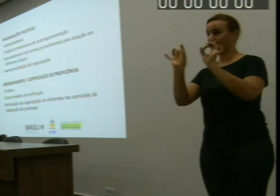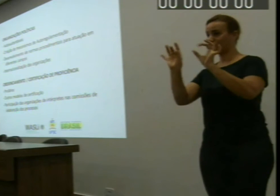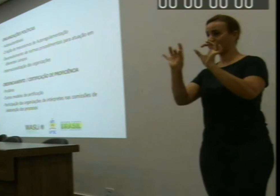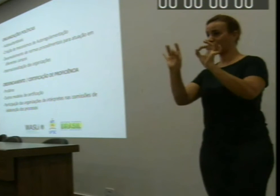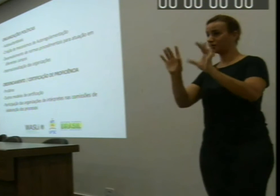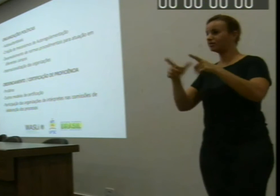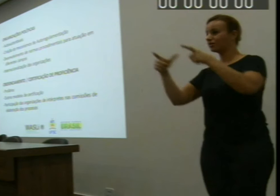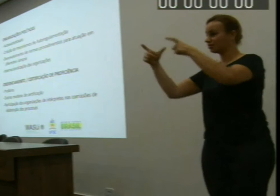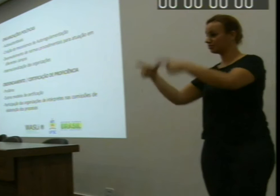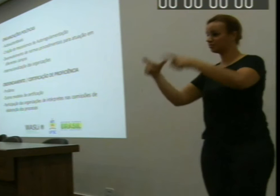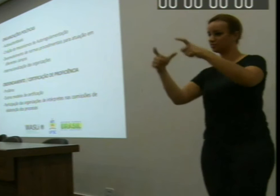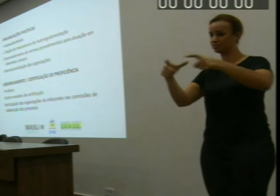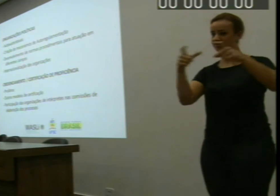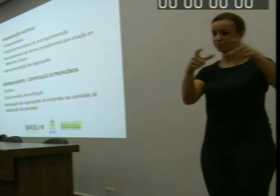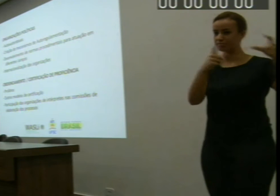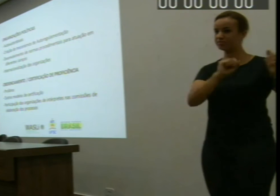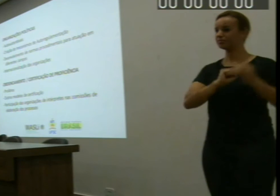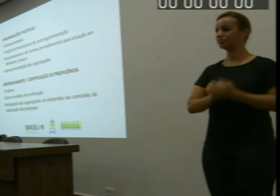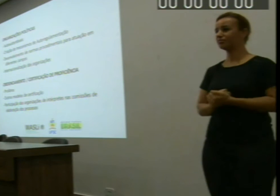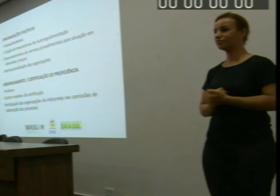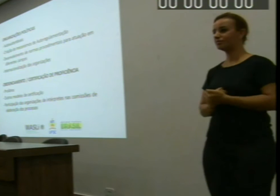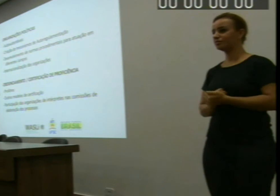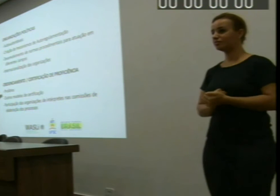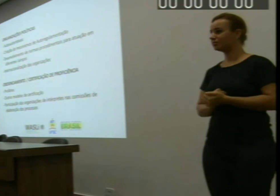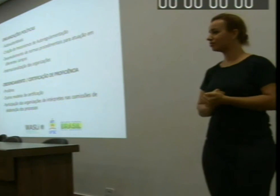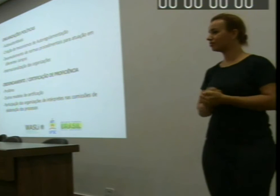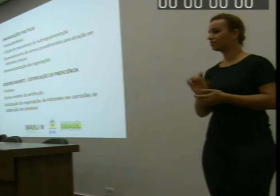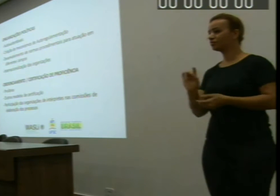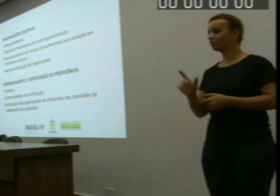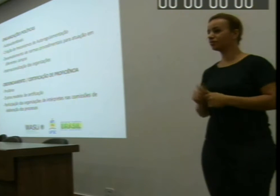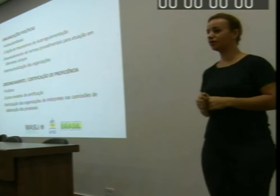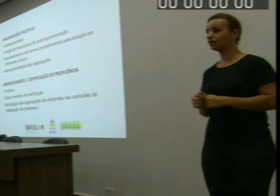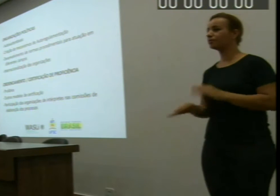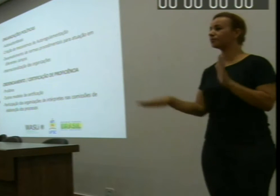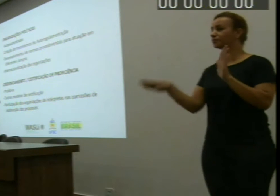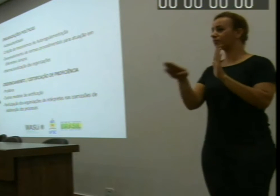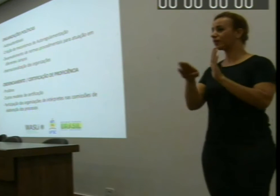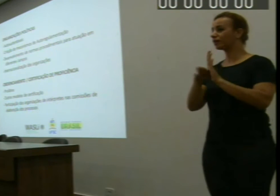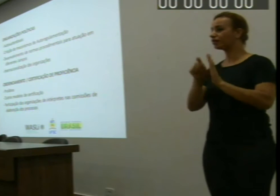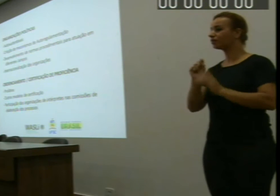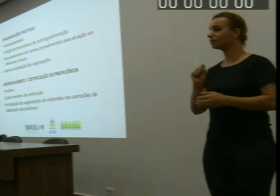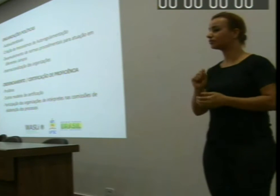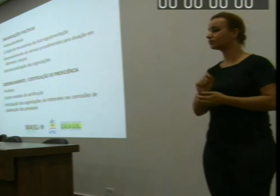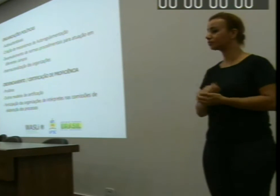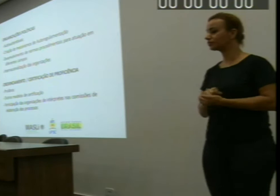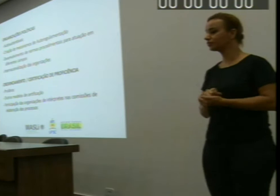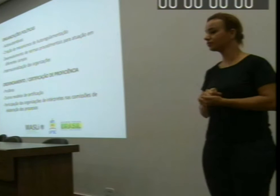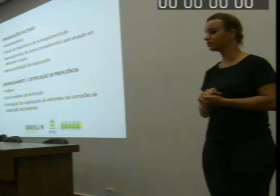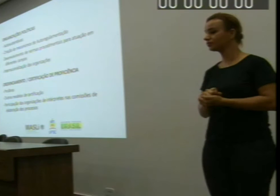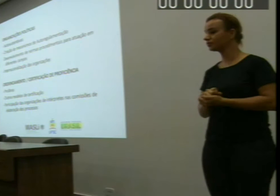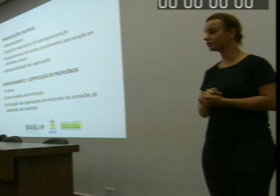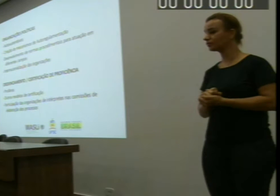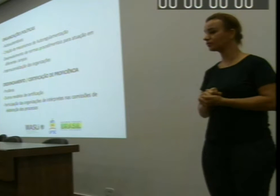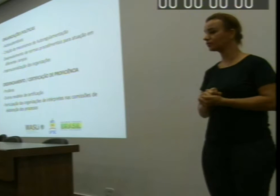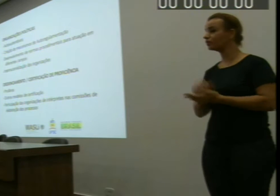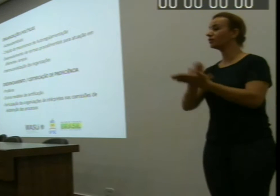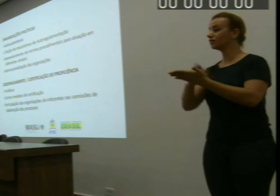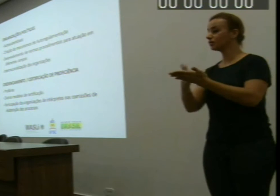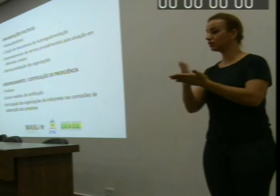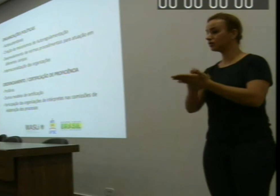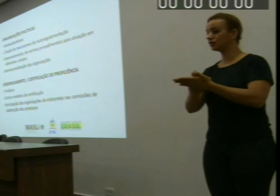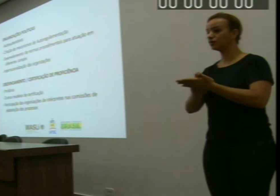do trabalho em cada um dos Campos emada até mesmo no do no no no no campo da interpretação de